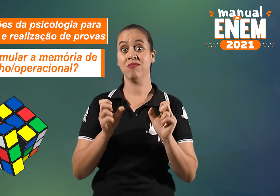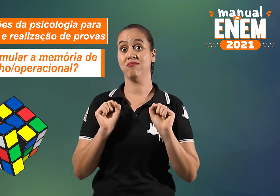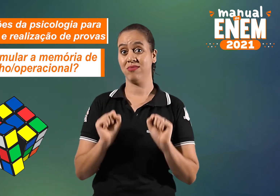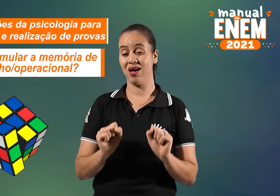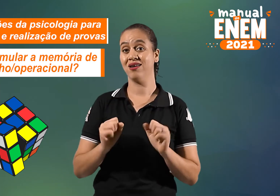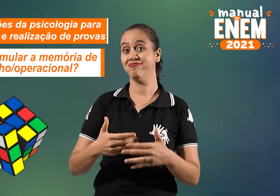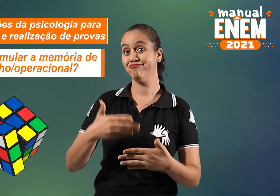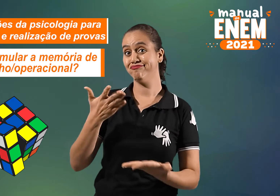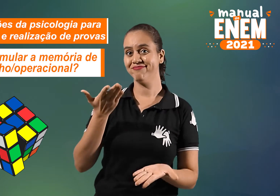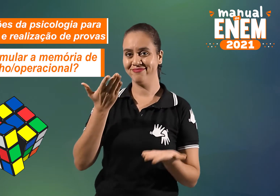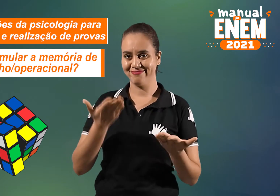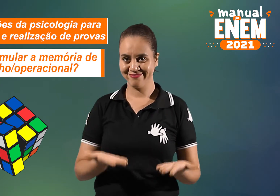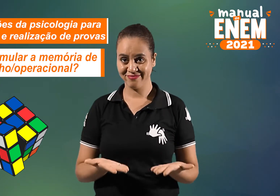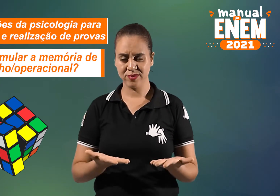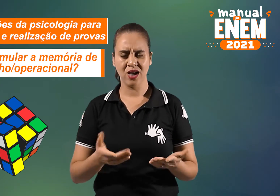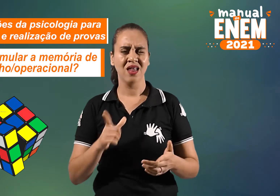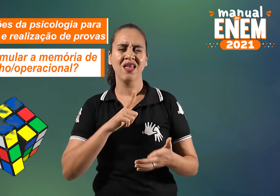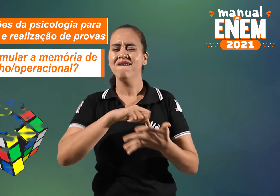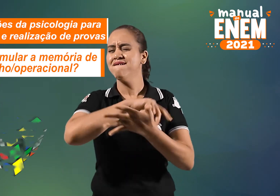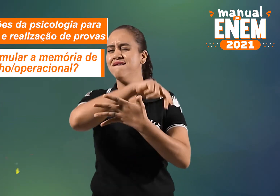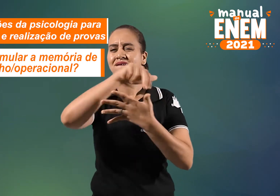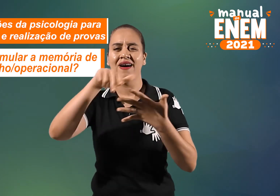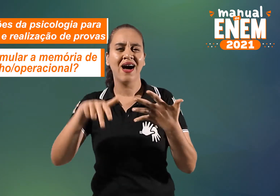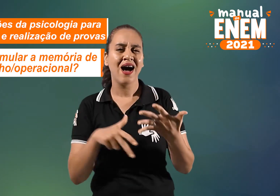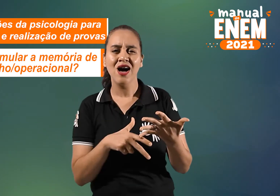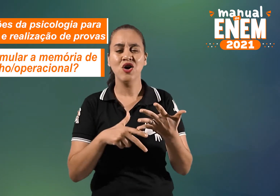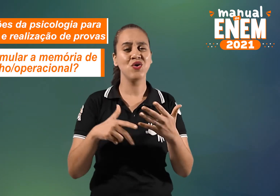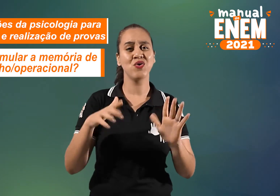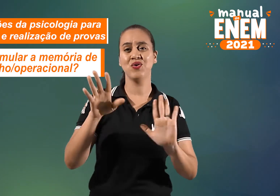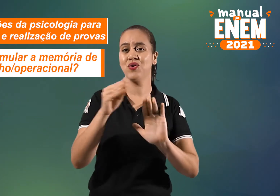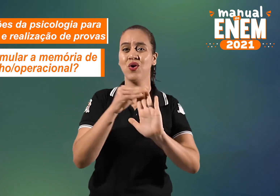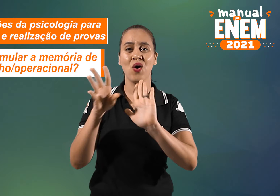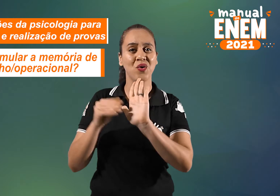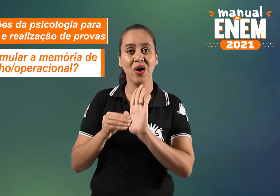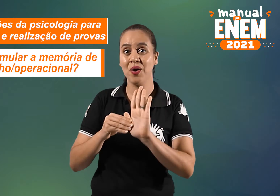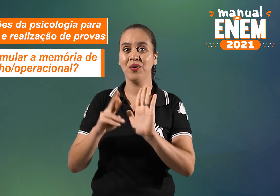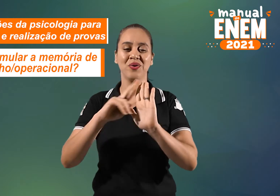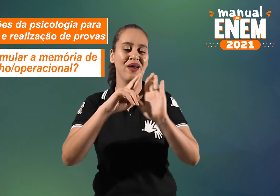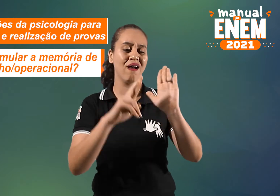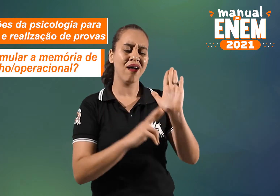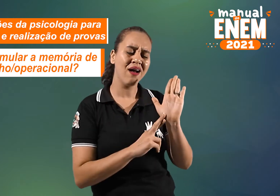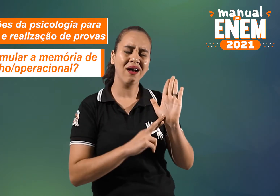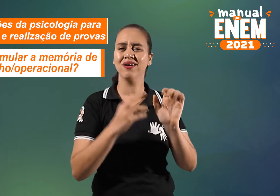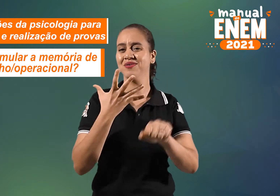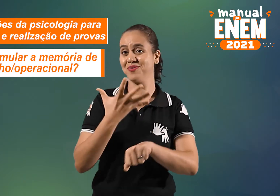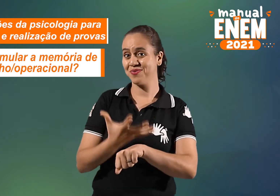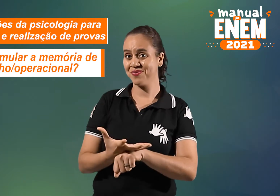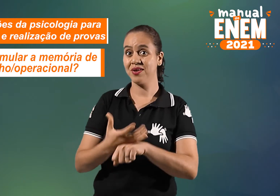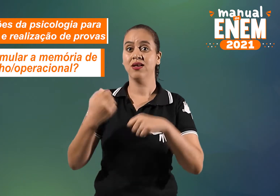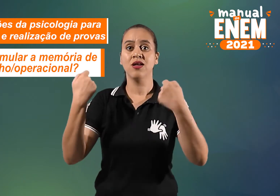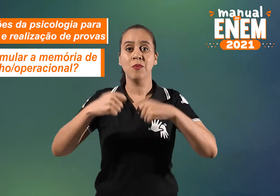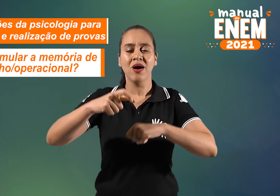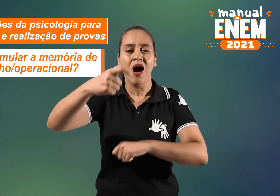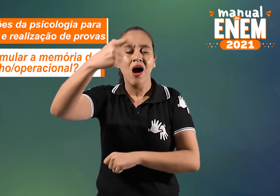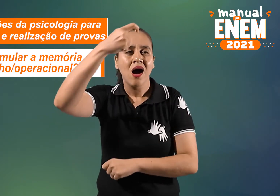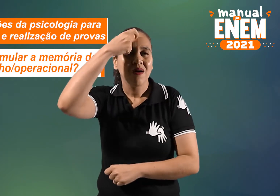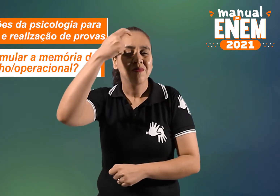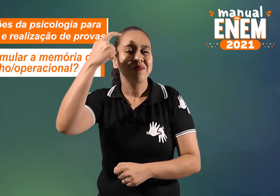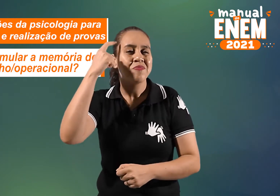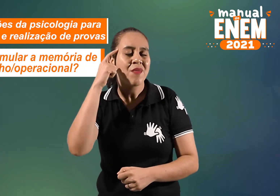Existem vários conteúdos e regras a serem seguidas em diversas disciplinas, certo? Então, a flexibilidade cognitiva